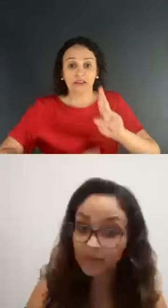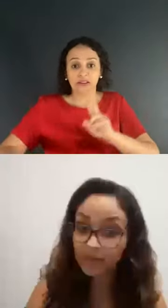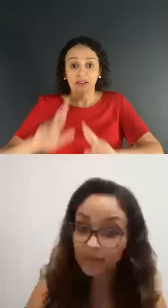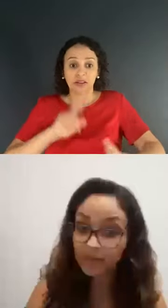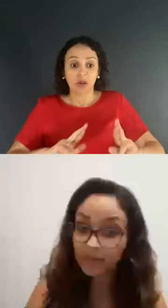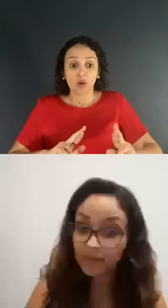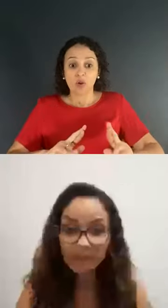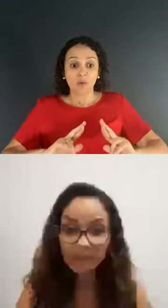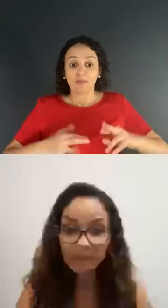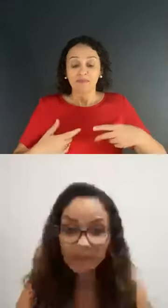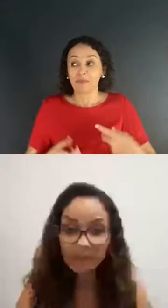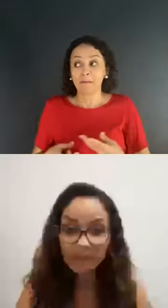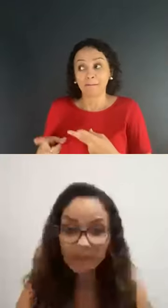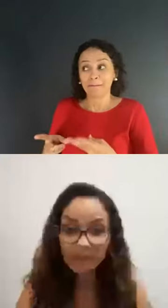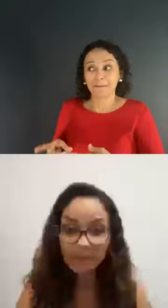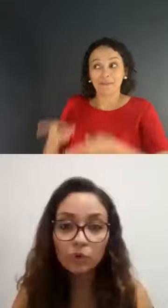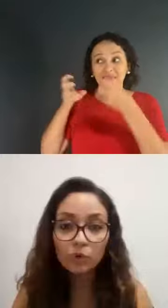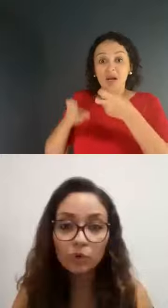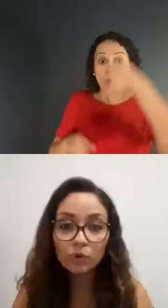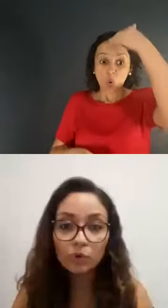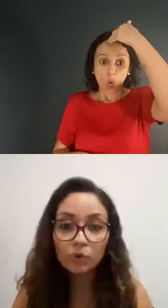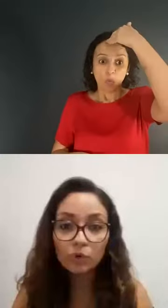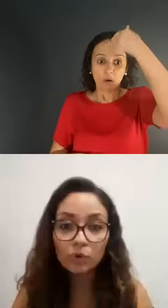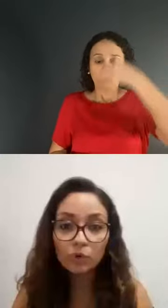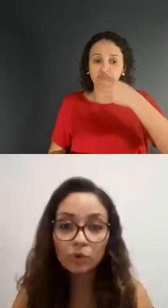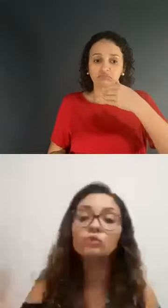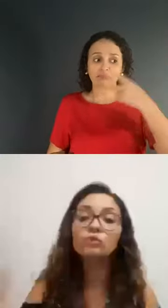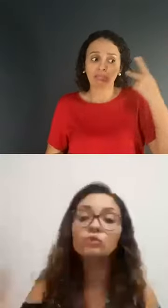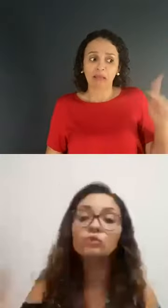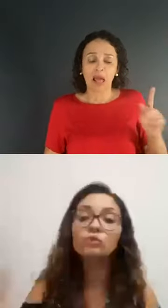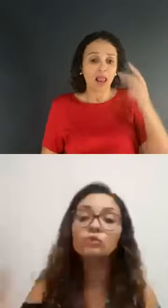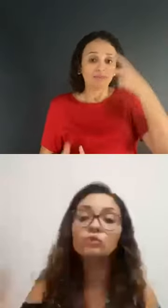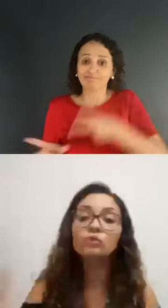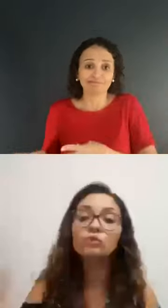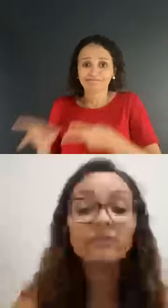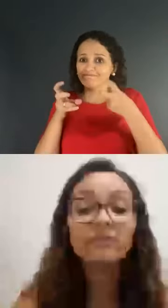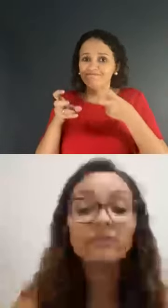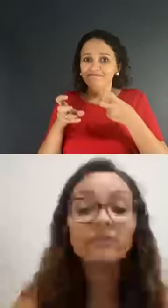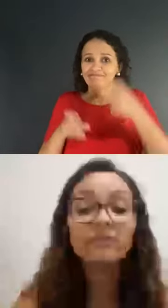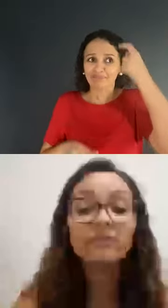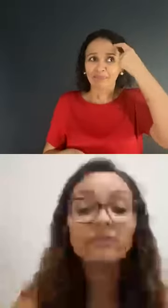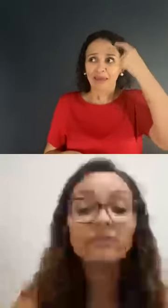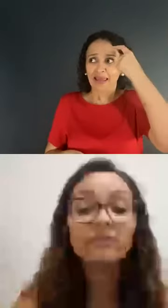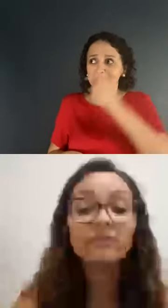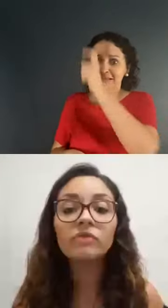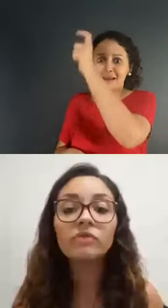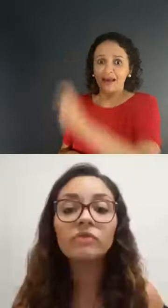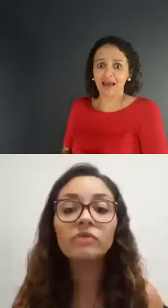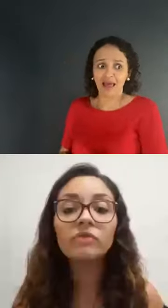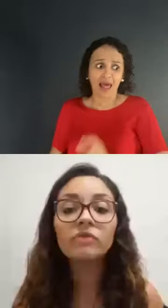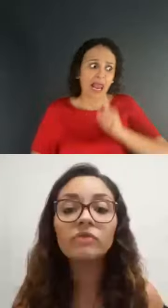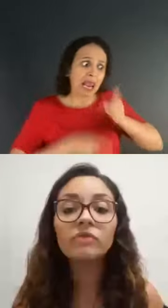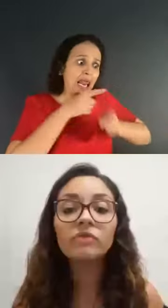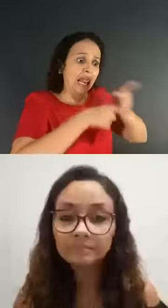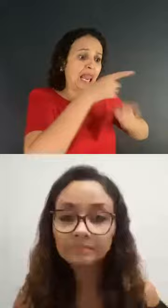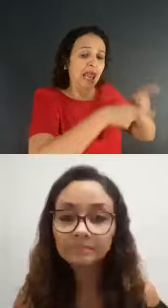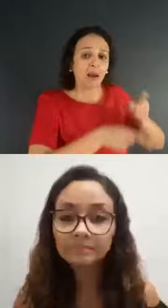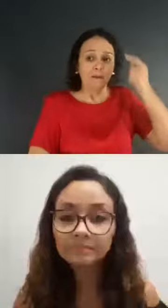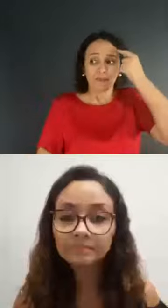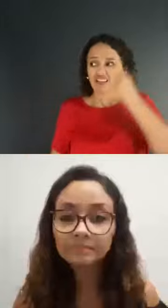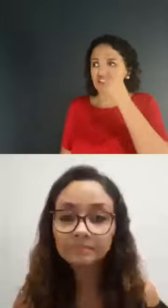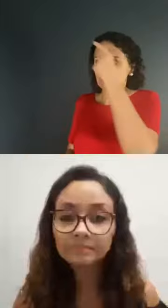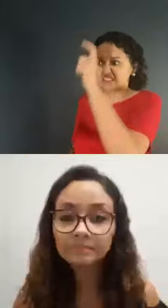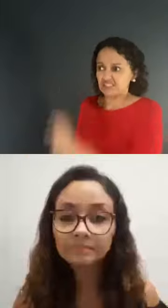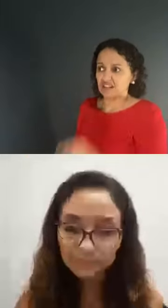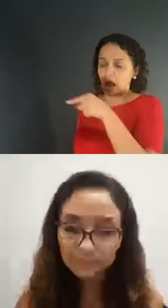culpa não é dela. Que tudo que a pessoa fala, ela toma como verdade.